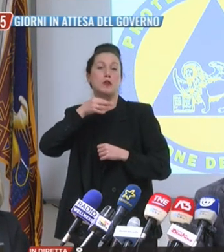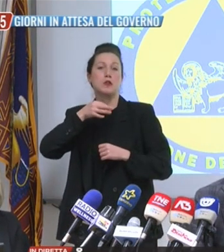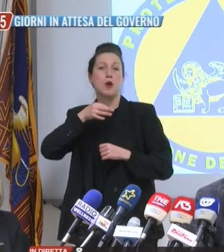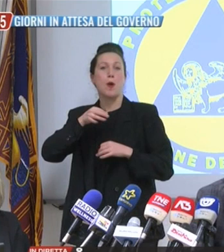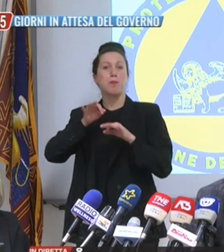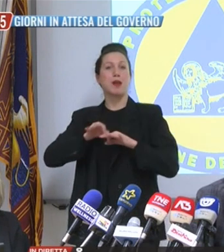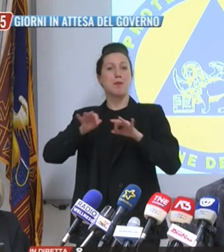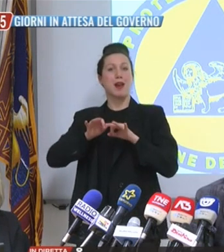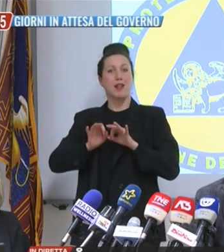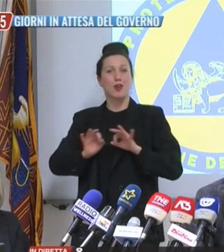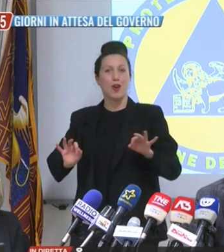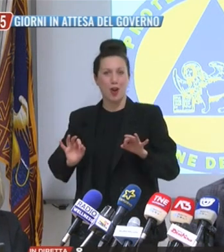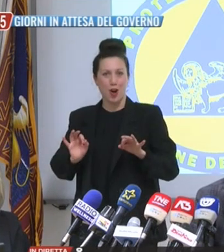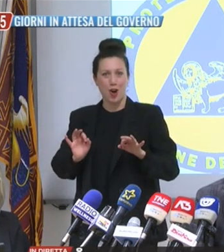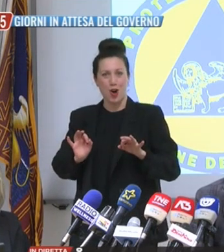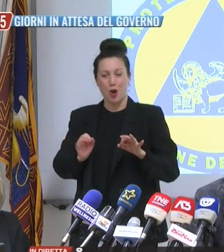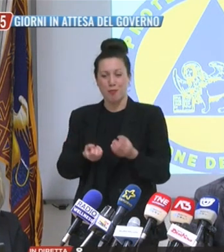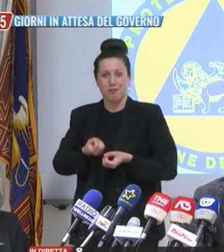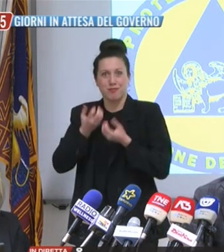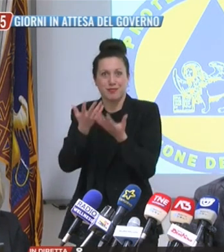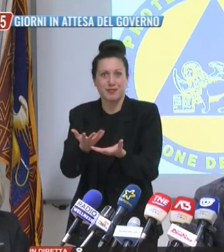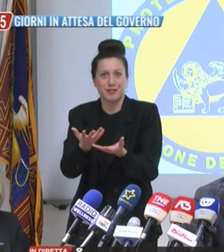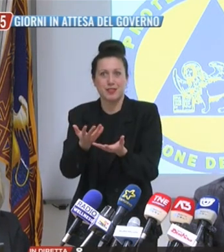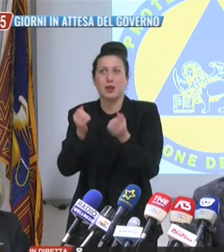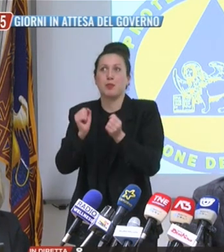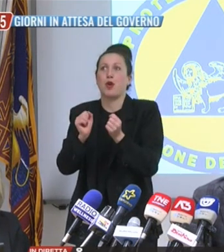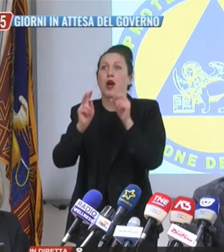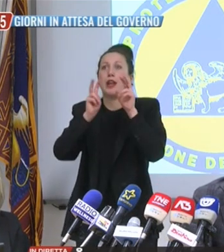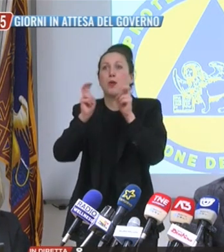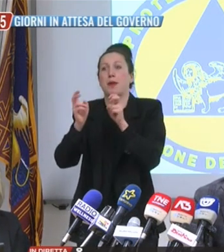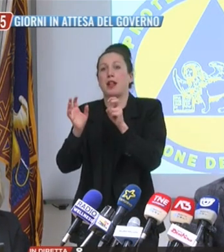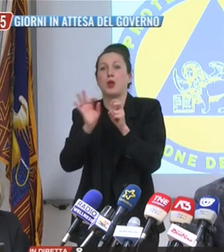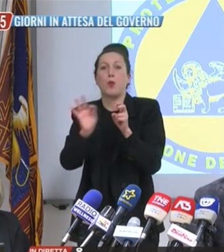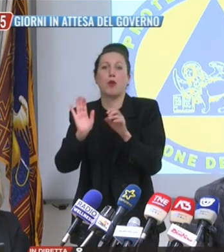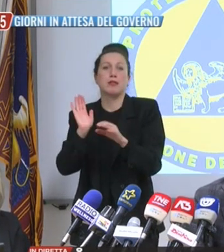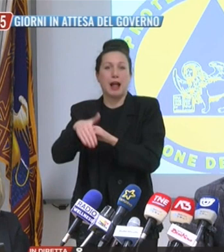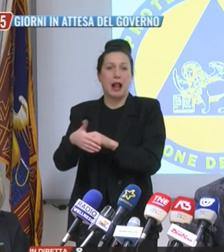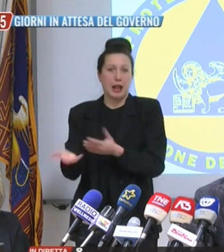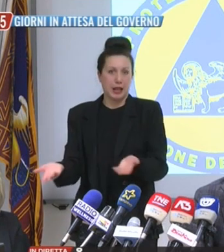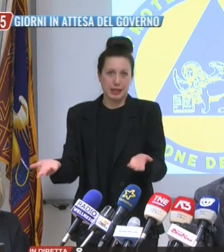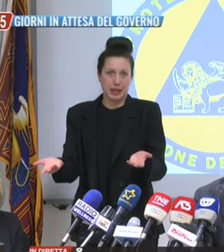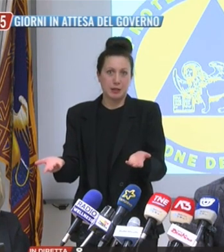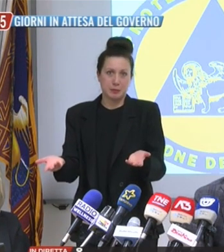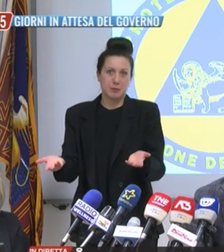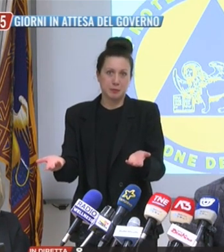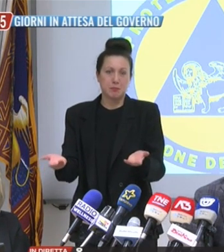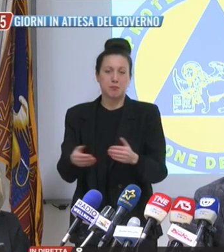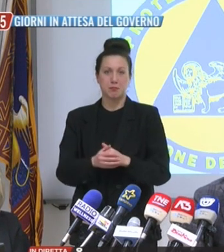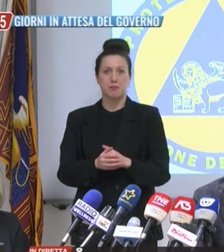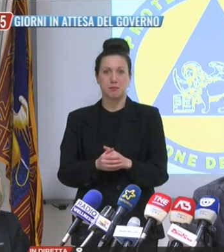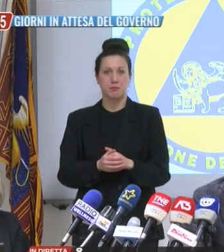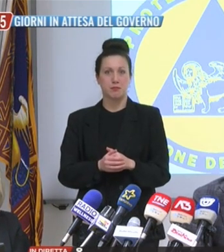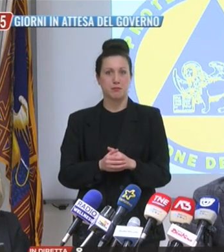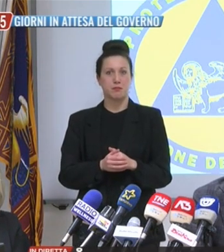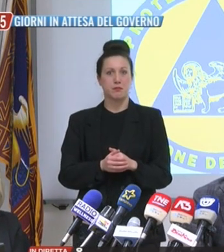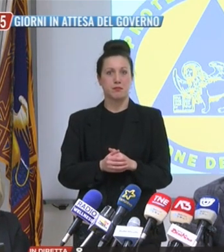toccati e tanti altri che sono stati citati. Non... Poi c'è, l'autonomismo e la scelta, diciamo,